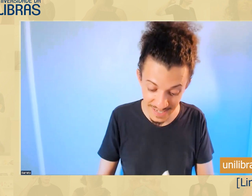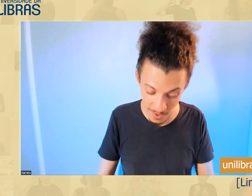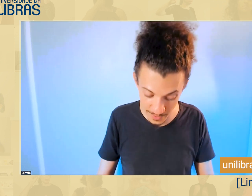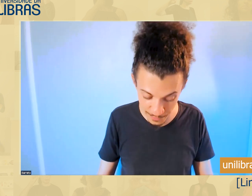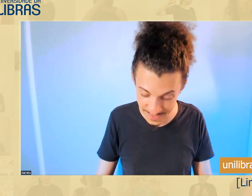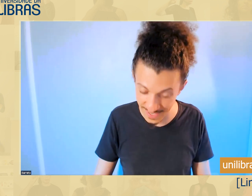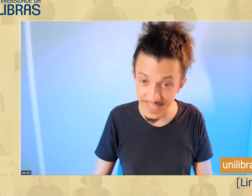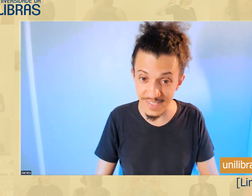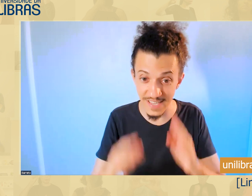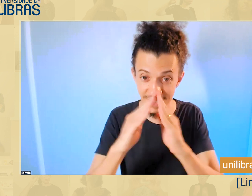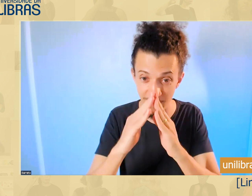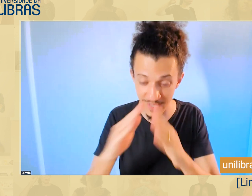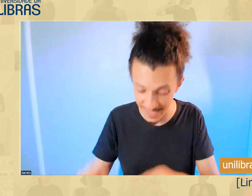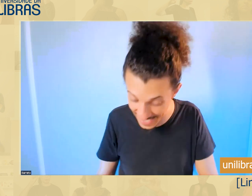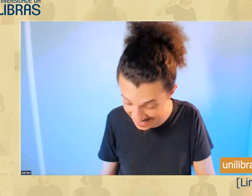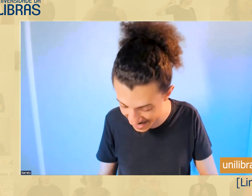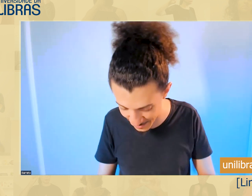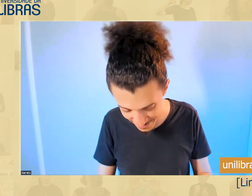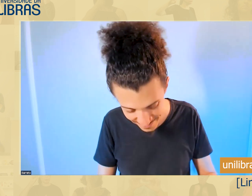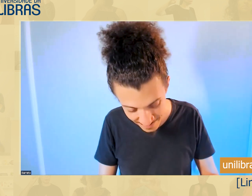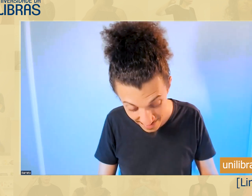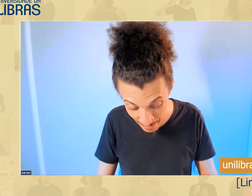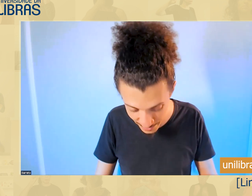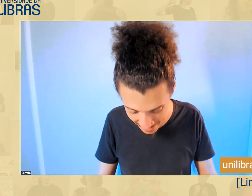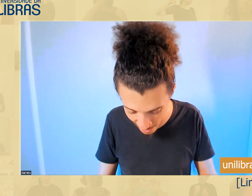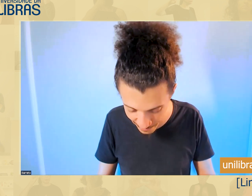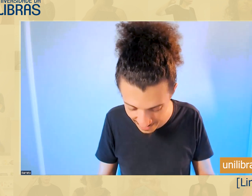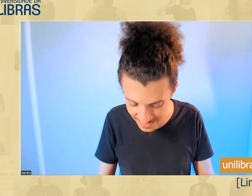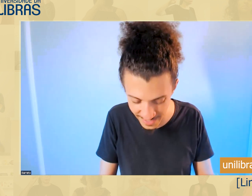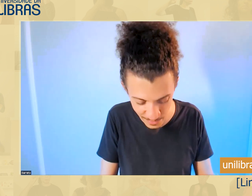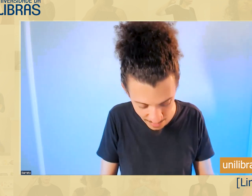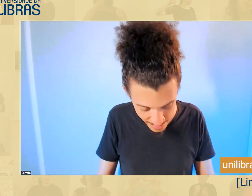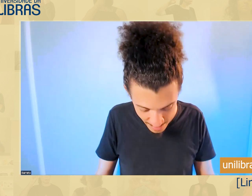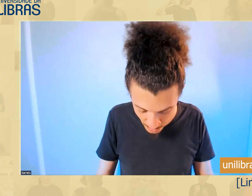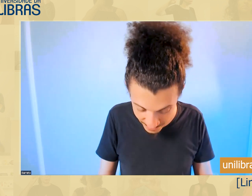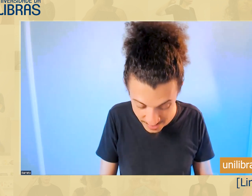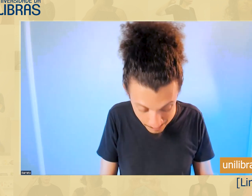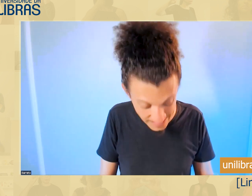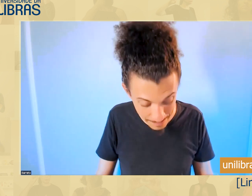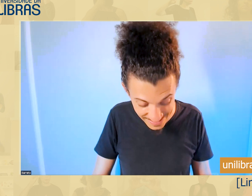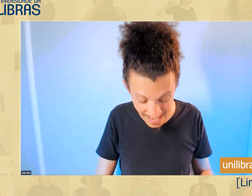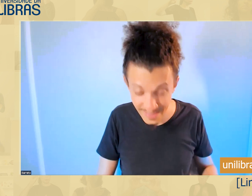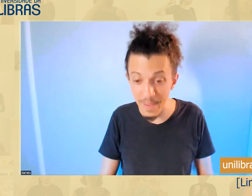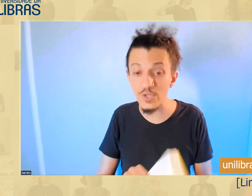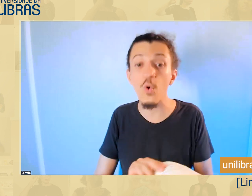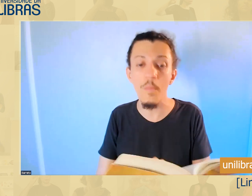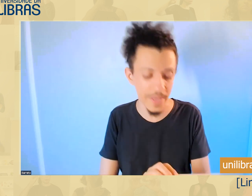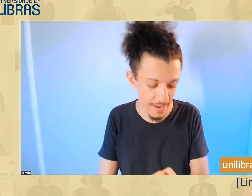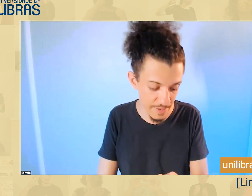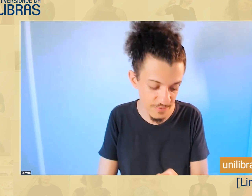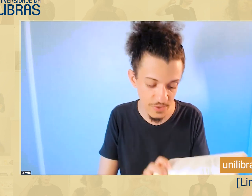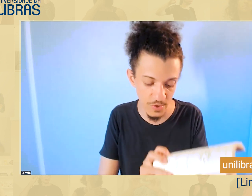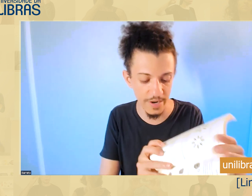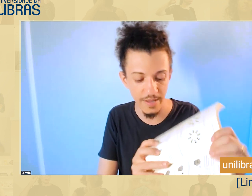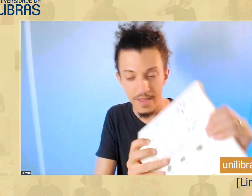esse sinal que eu fiz antes, esse sinal aqui, escrito. E é muito legal ver ele escrito, porque você percebe exatamente como que